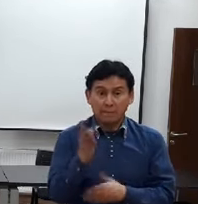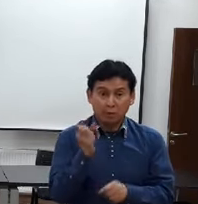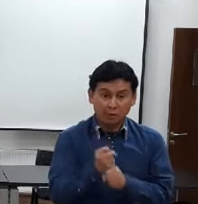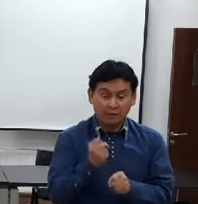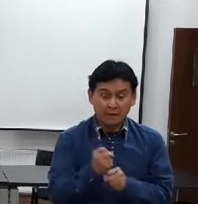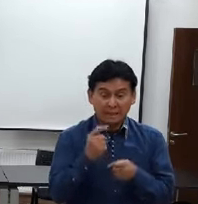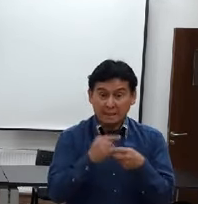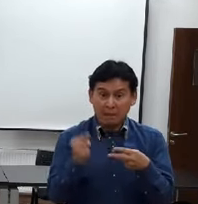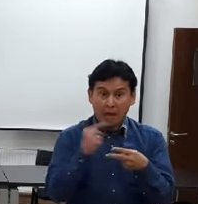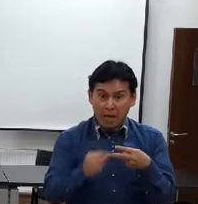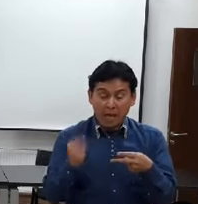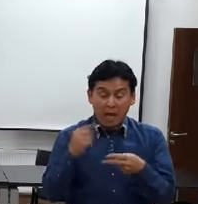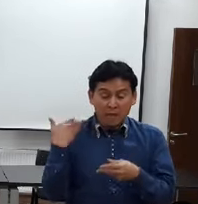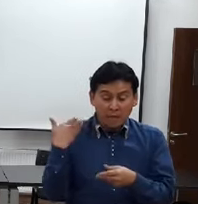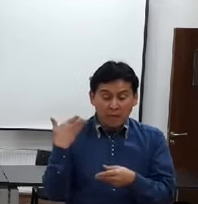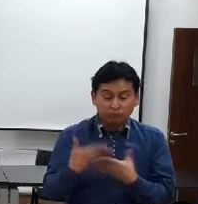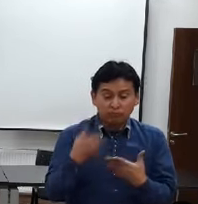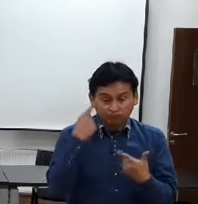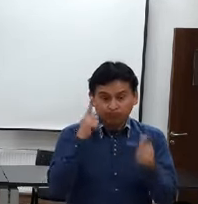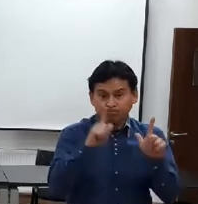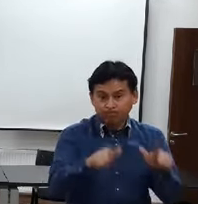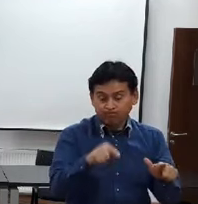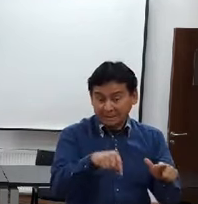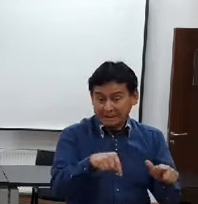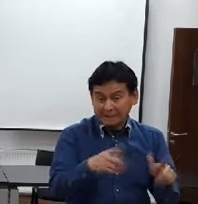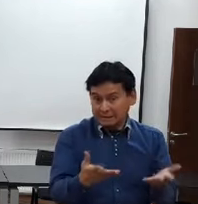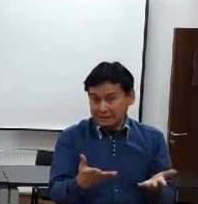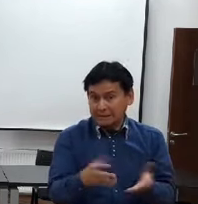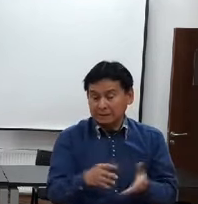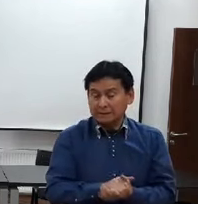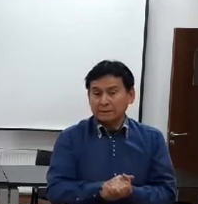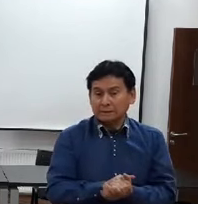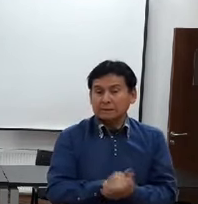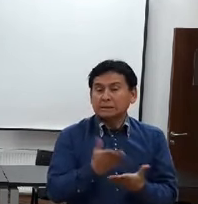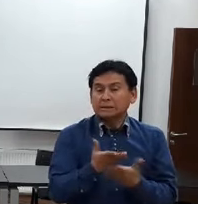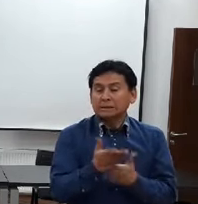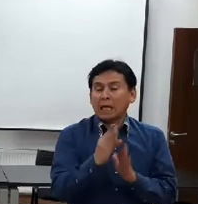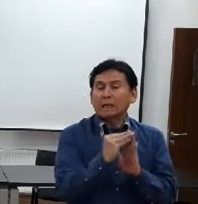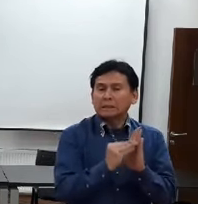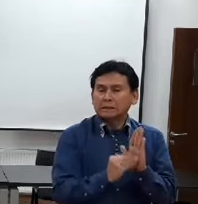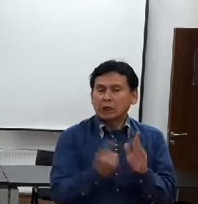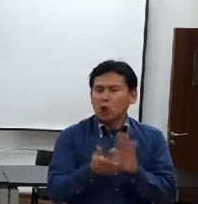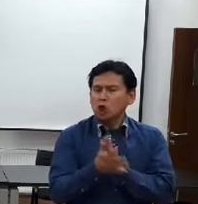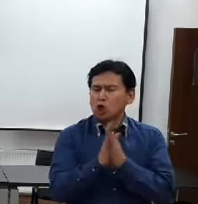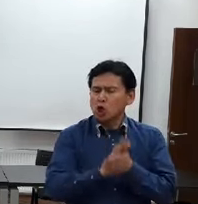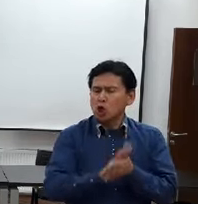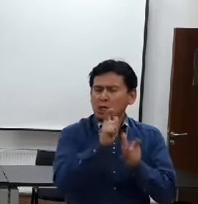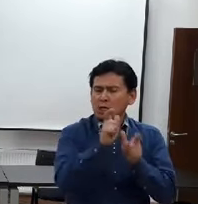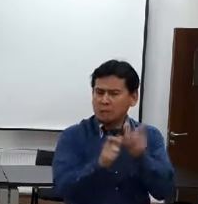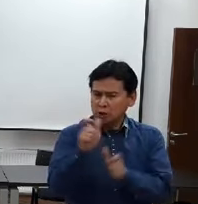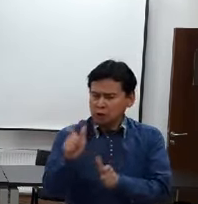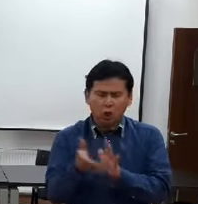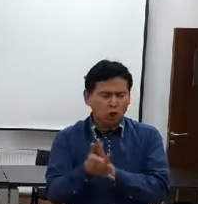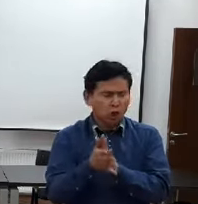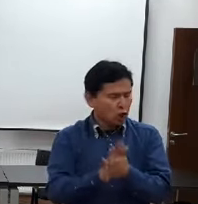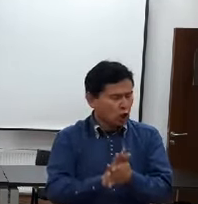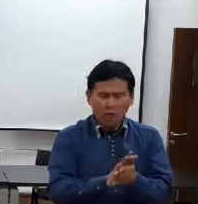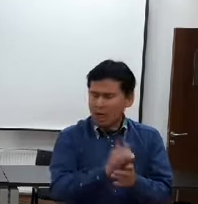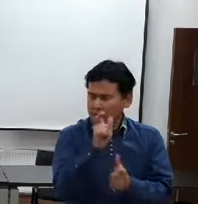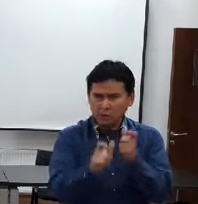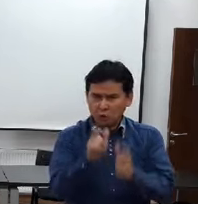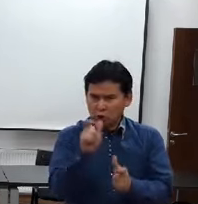hace una semana atrás con esta paciente se plantea el requisito como lo hacemos con todos los pacientes y con todas las personas